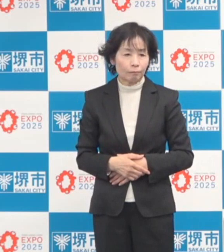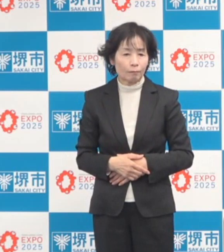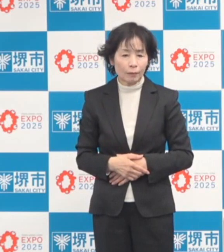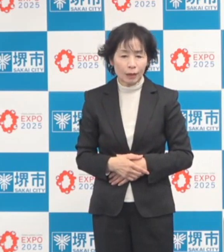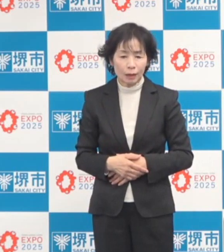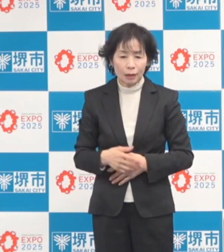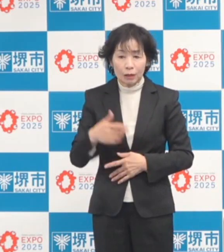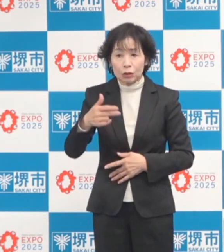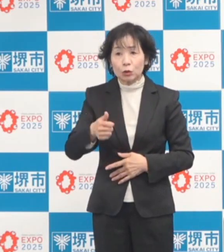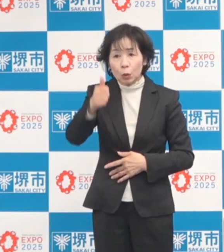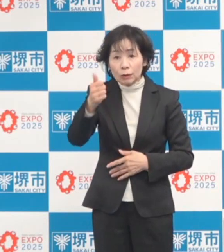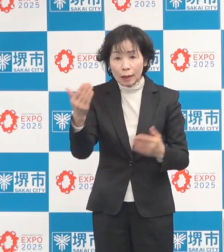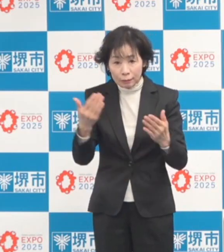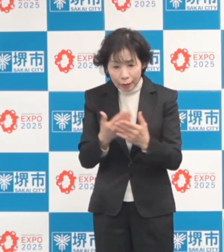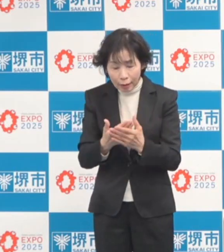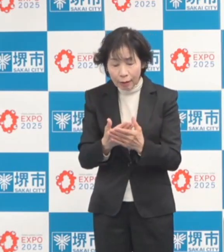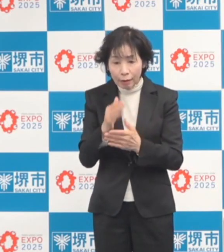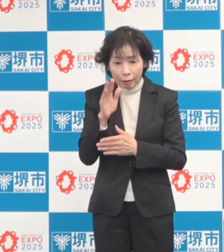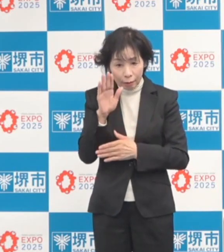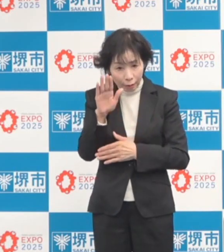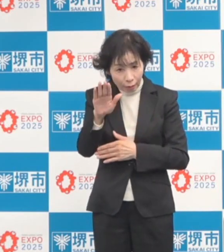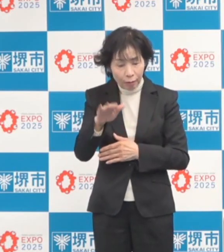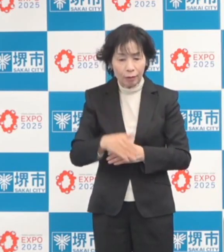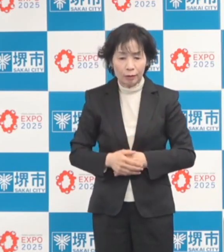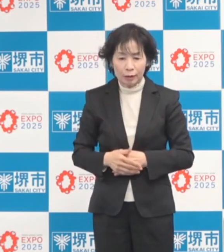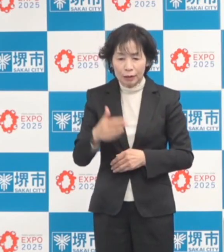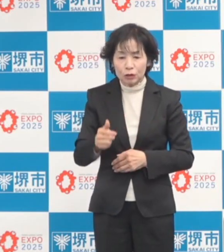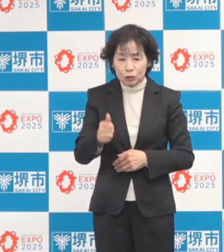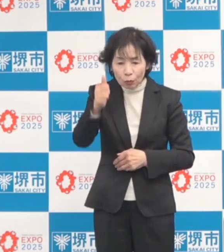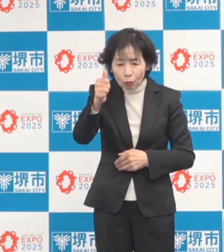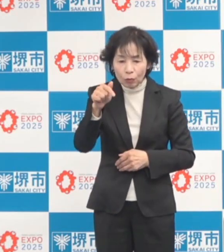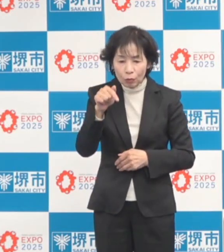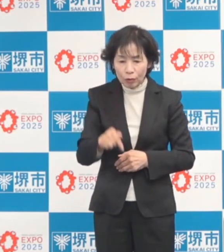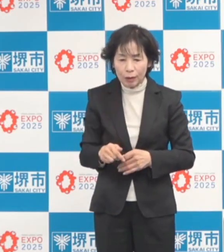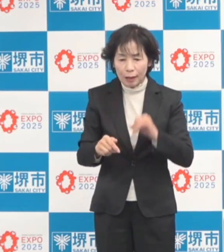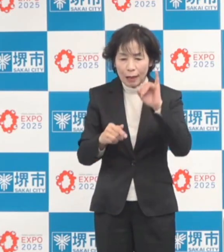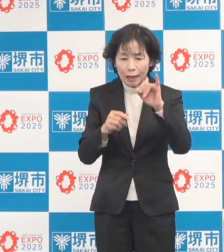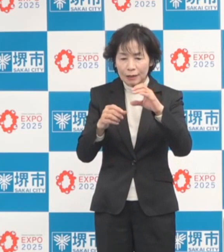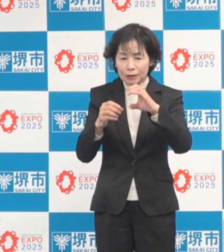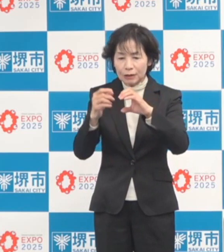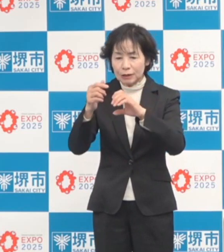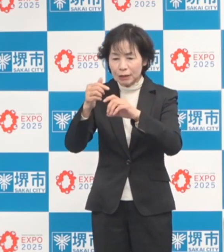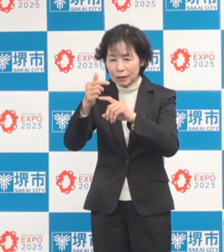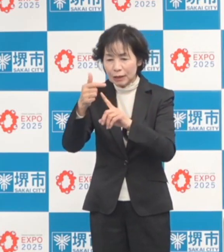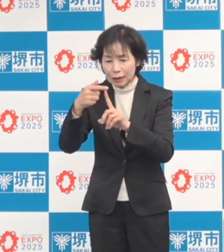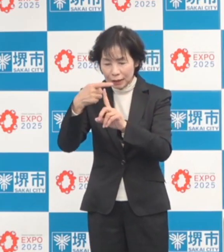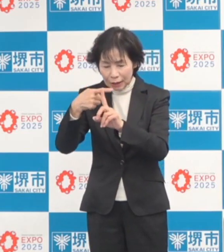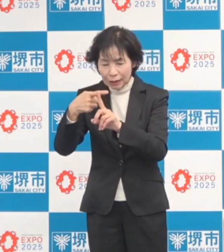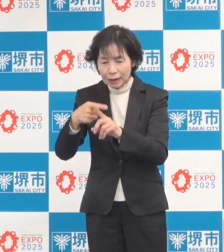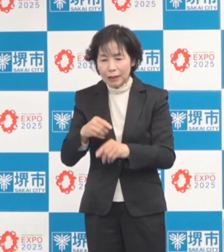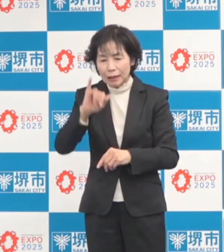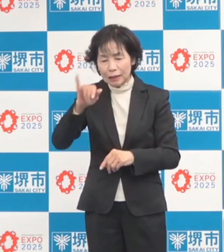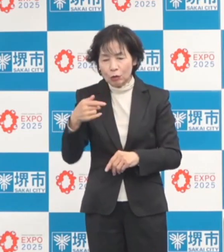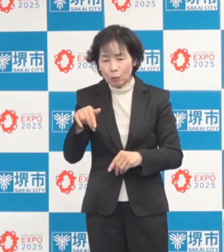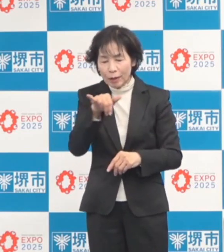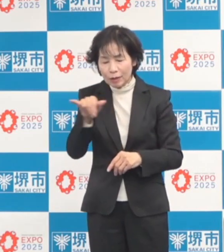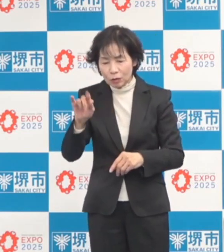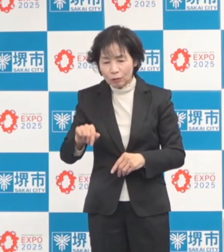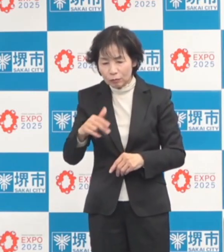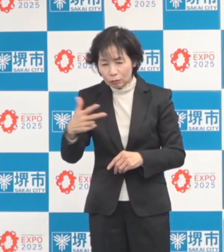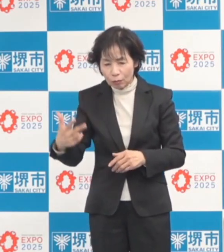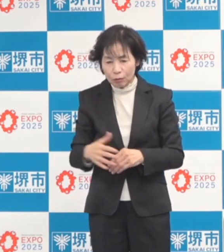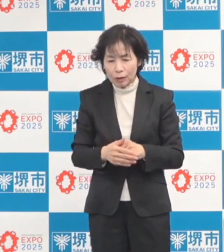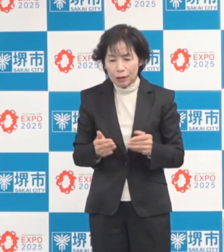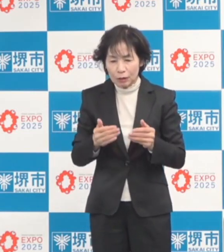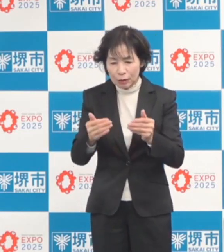市長に就任して以来、市長直轄の ICT イノベーション推進室の設置や、各区の特性を生